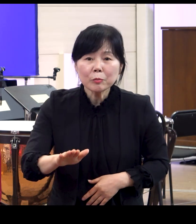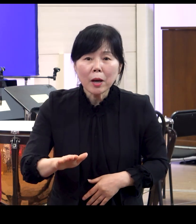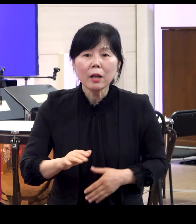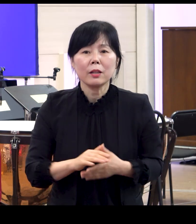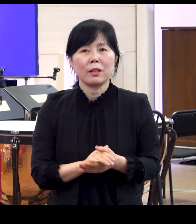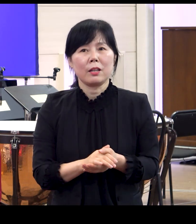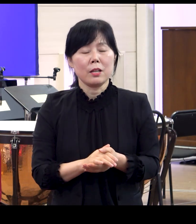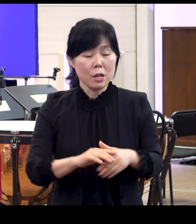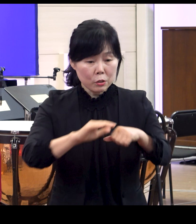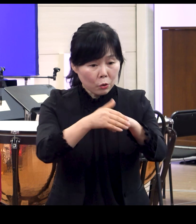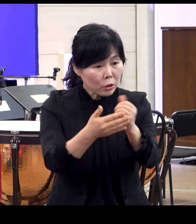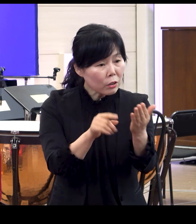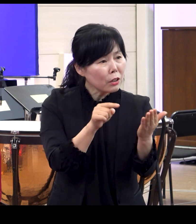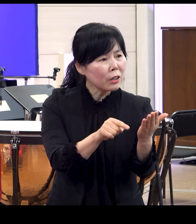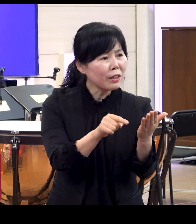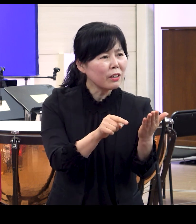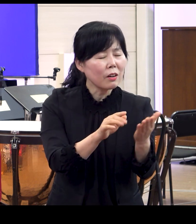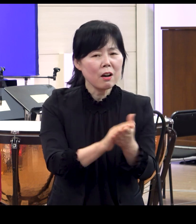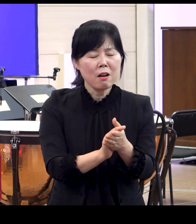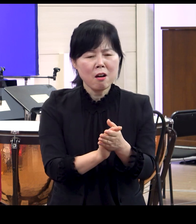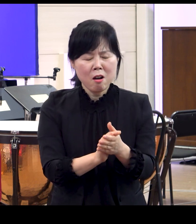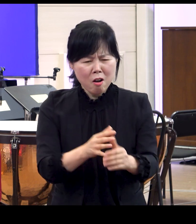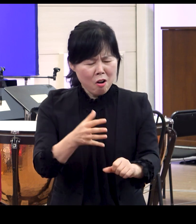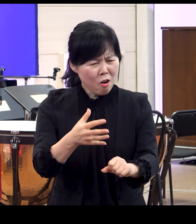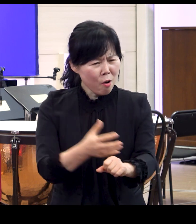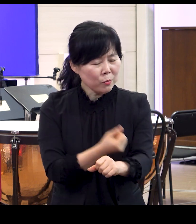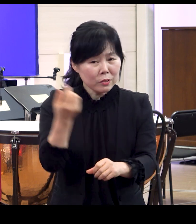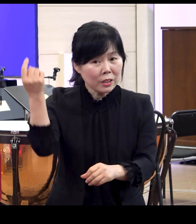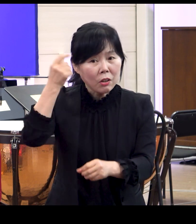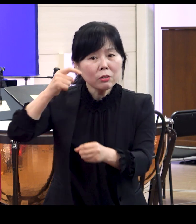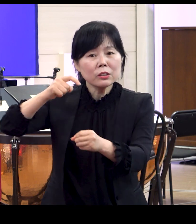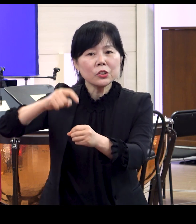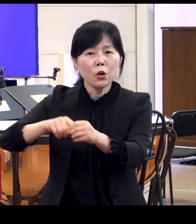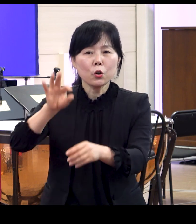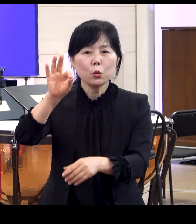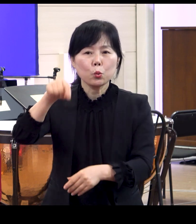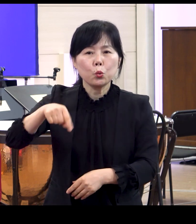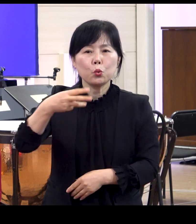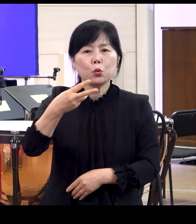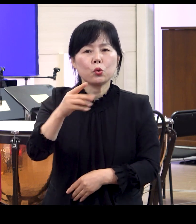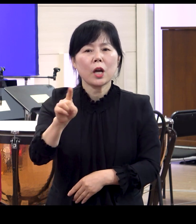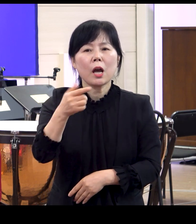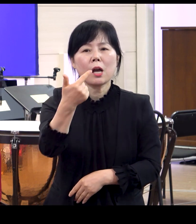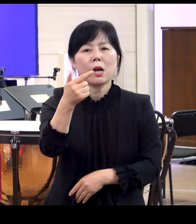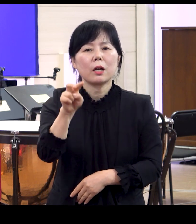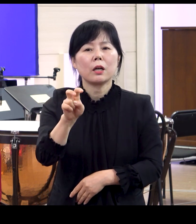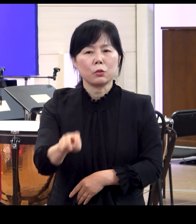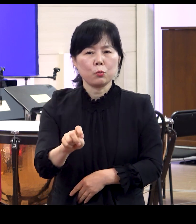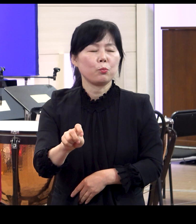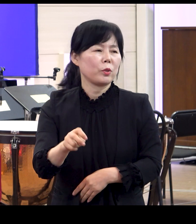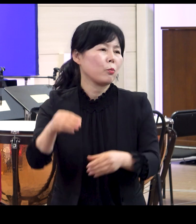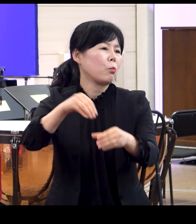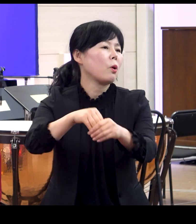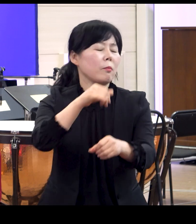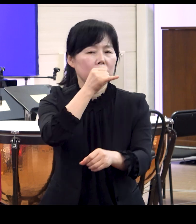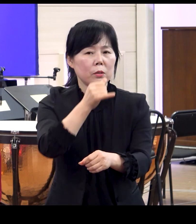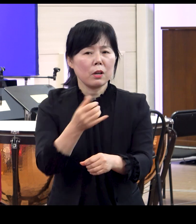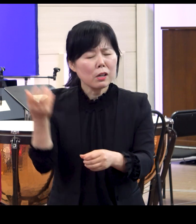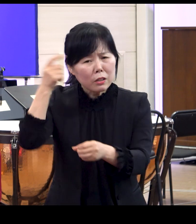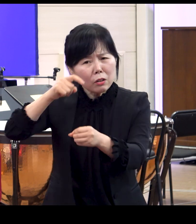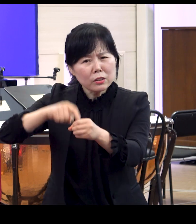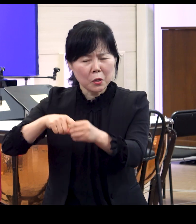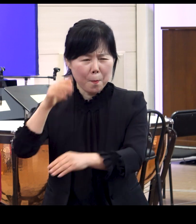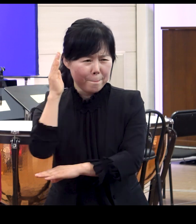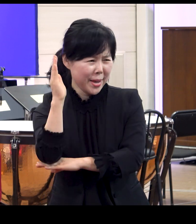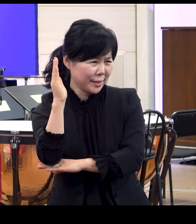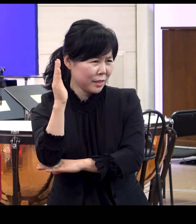여러분, 모든 성경 말씀에는요, 엄청난 영적 우라늄이 들어있는 거예요. 바로 영적 메시지가